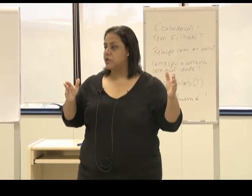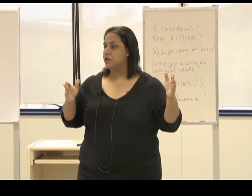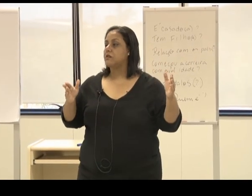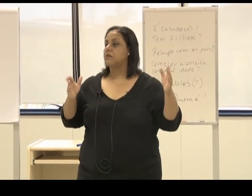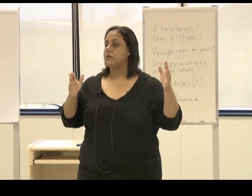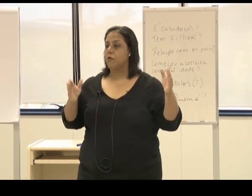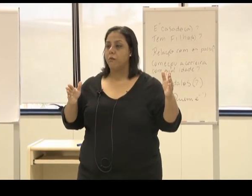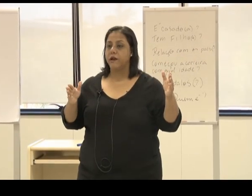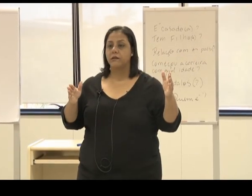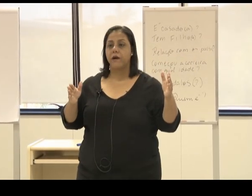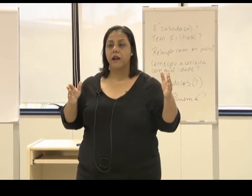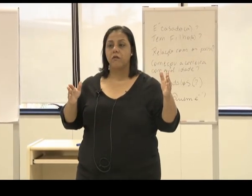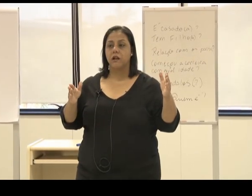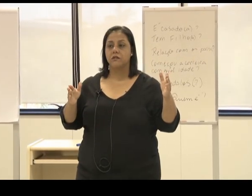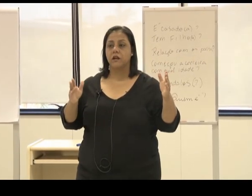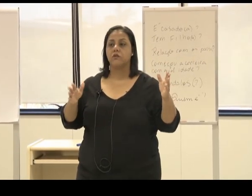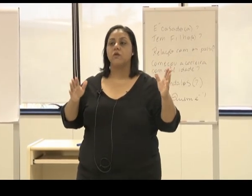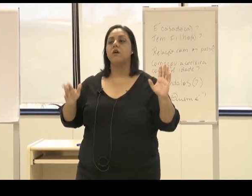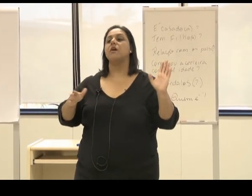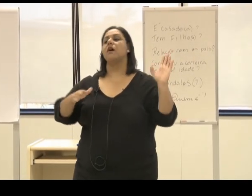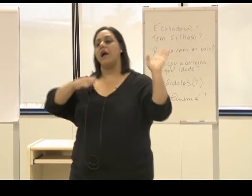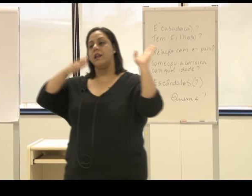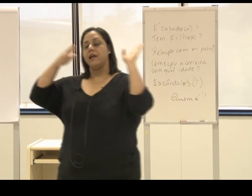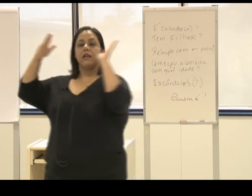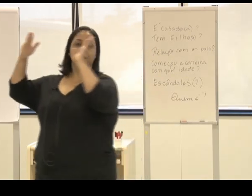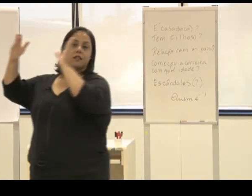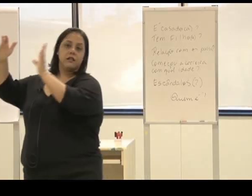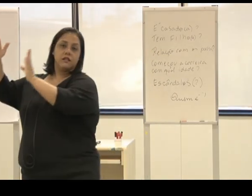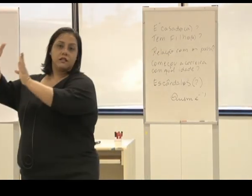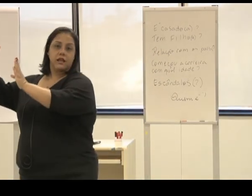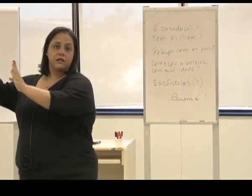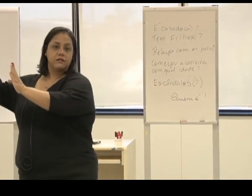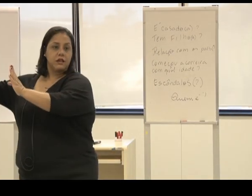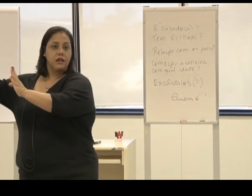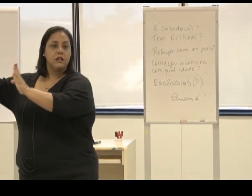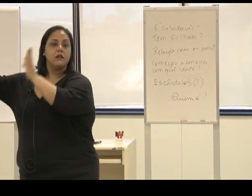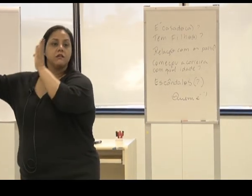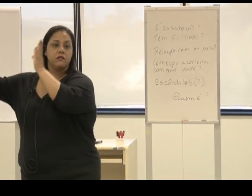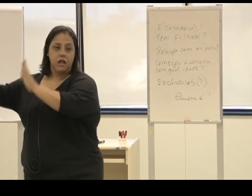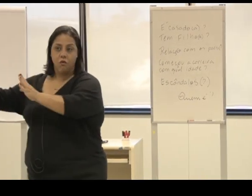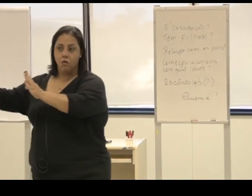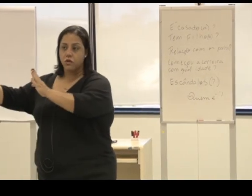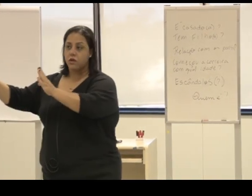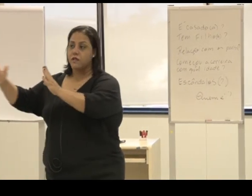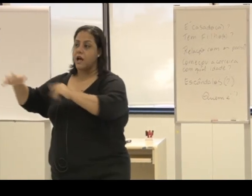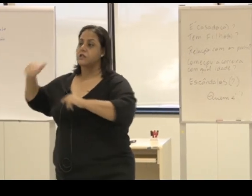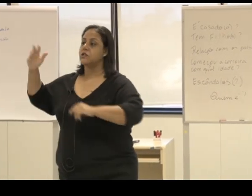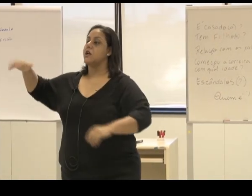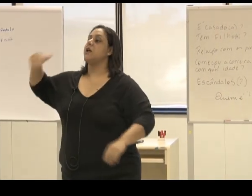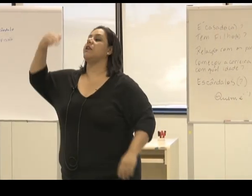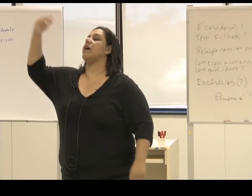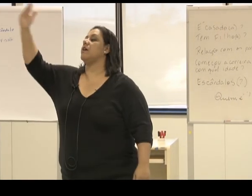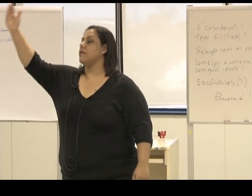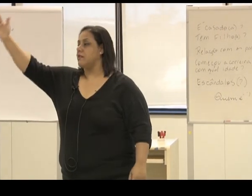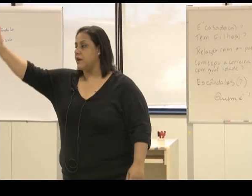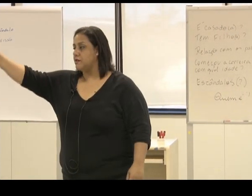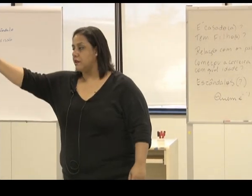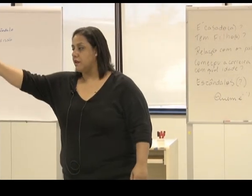gente começa a parar com o classificador, aí na quinta, terça e quinta é outra unidade, na terça,